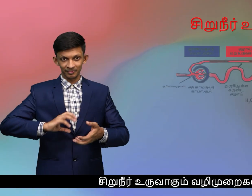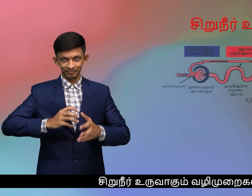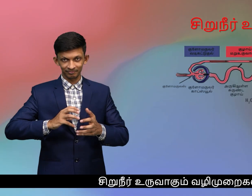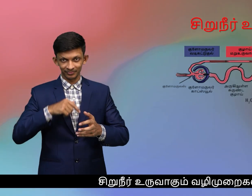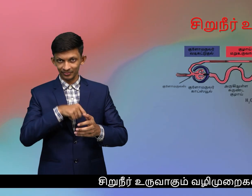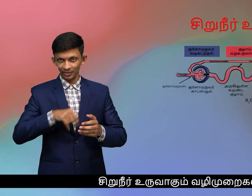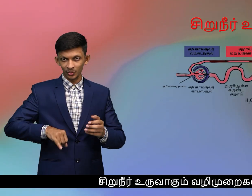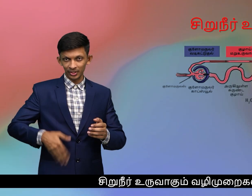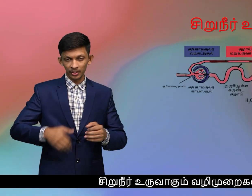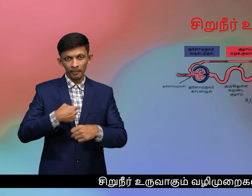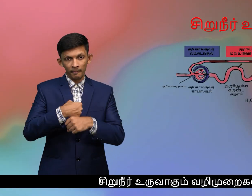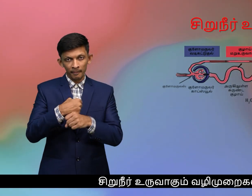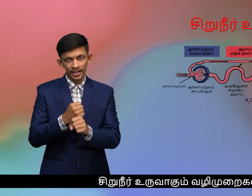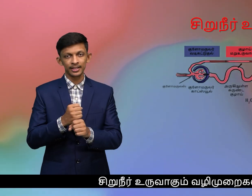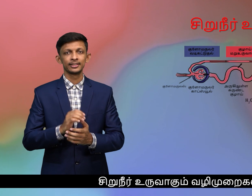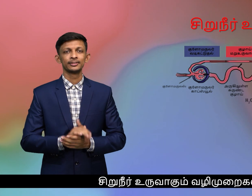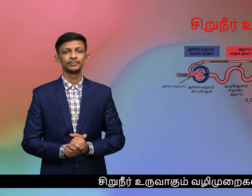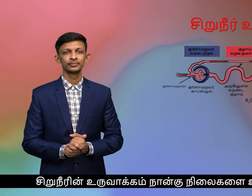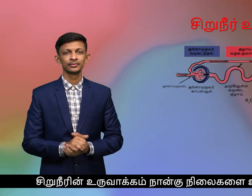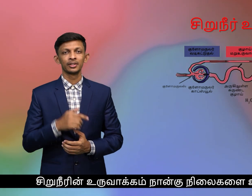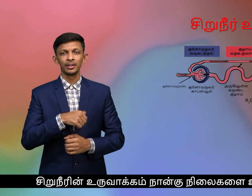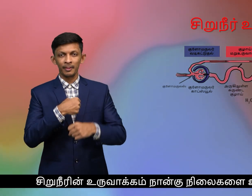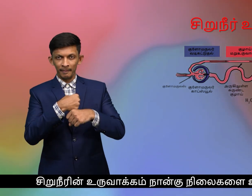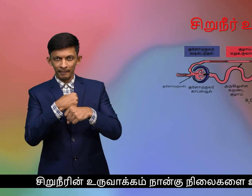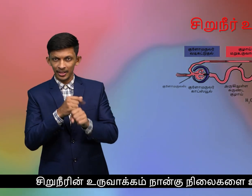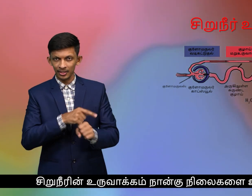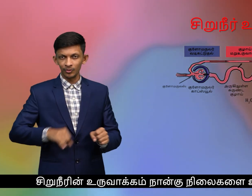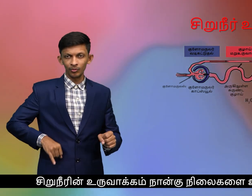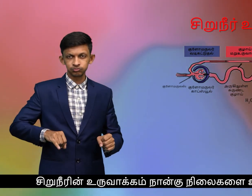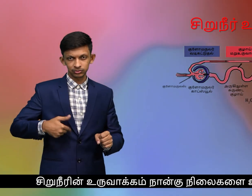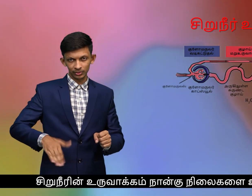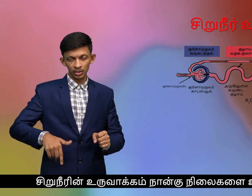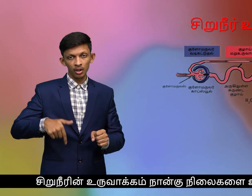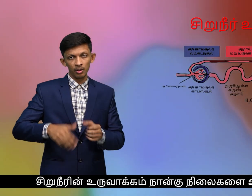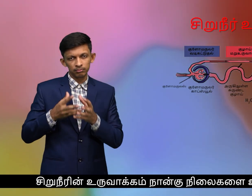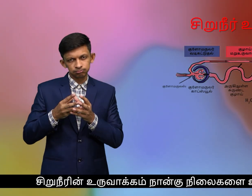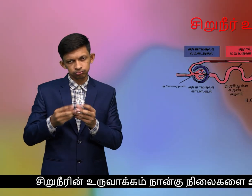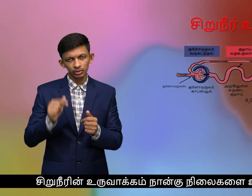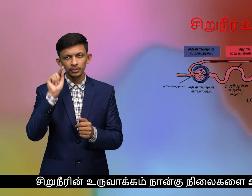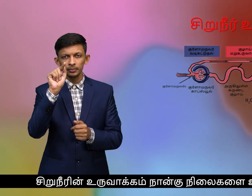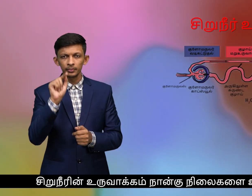சிறுநீர் உருவாகும் வழிமுறைகள். சிறுநீரின் உருவாக்கம் 4 நிலைகளை உள்ளடக்கியது.